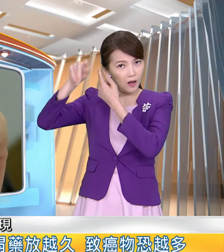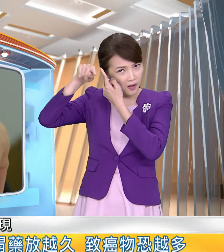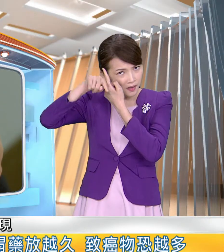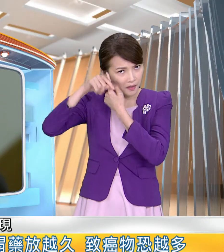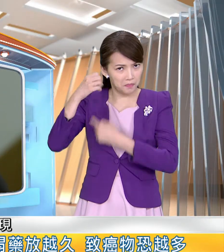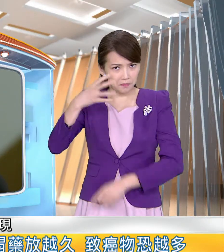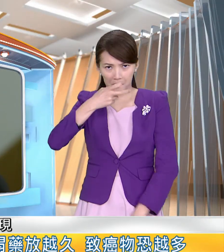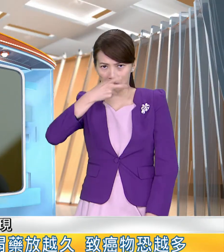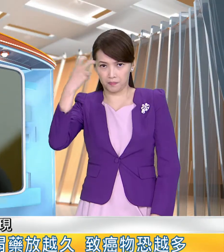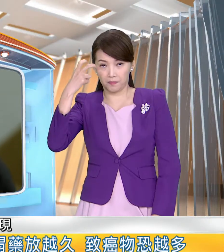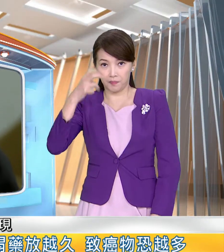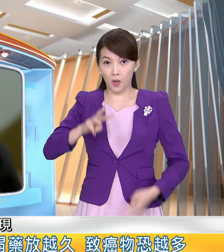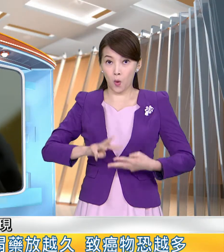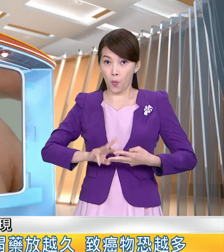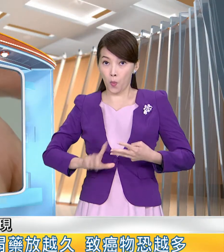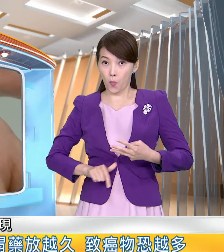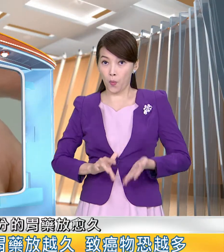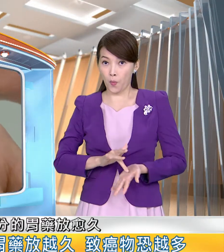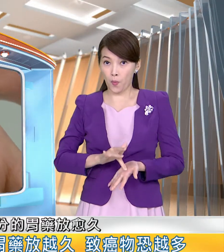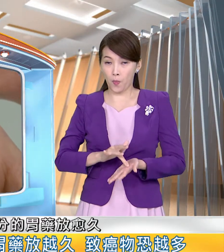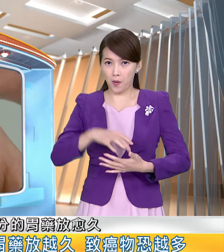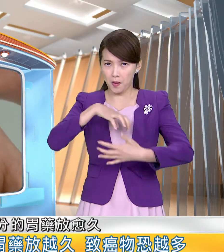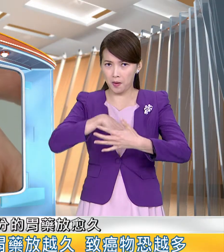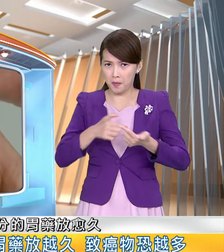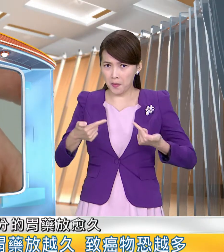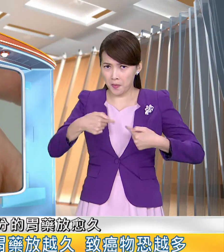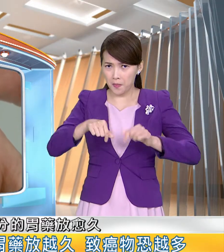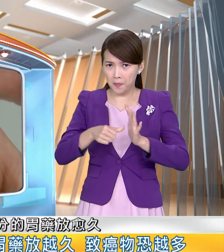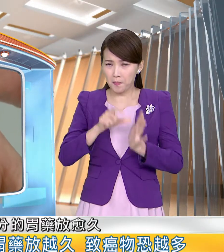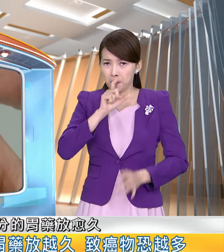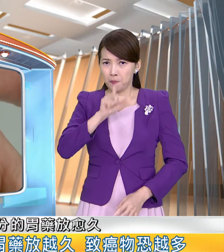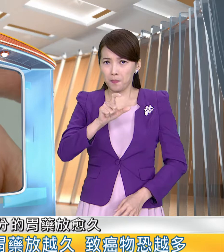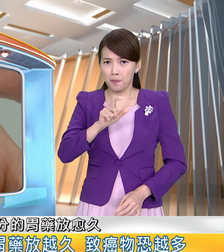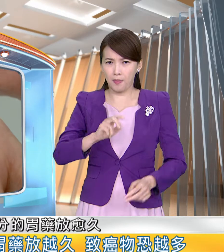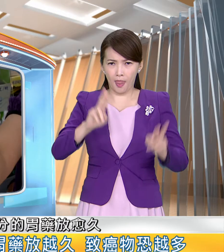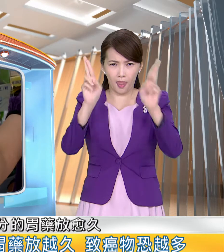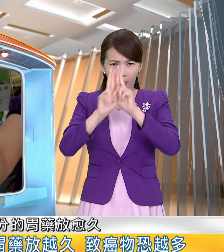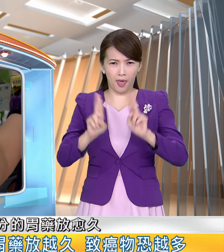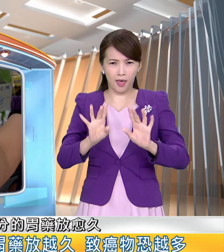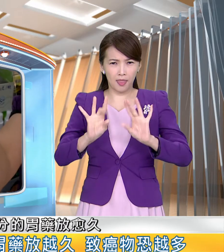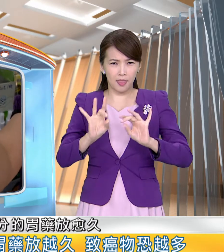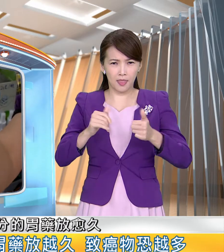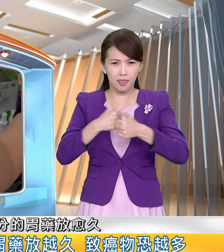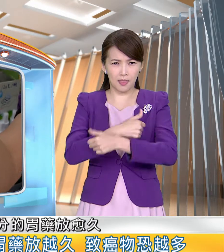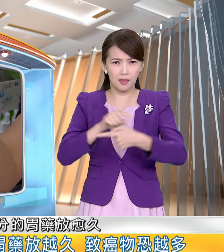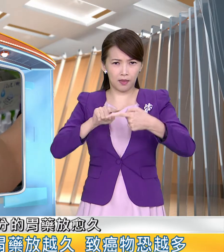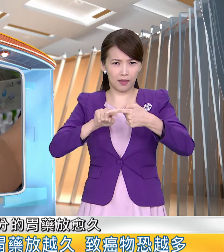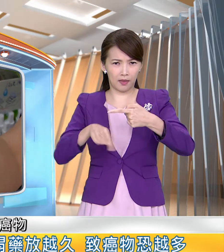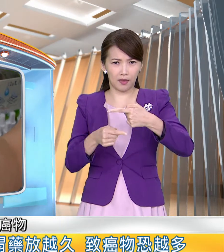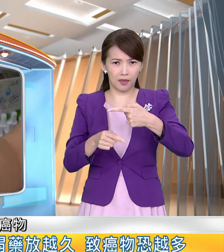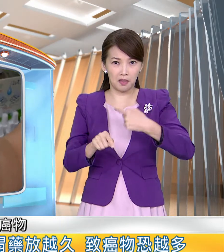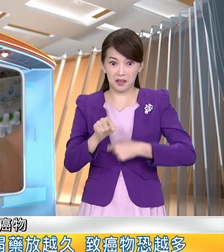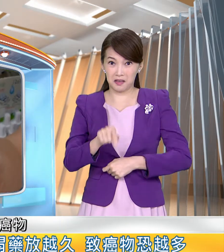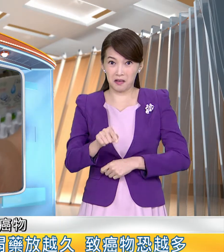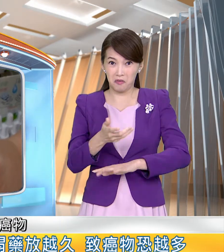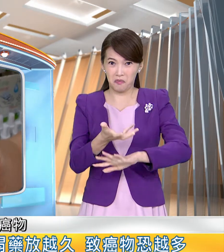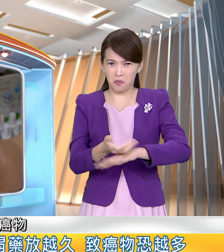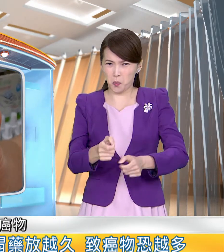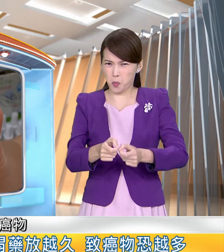国际最新的研究发现，含有雷尼替丁成分的胃药放越久，恐怕会生成越多